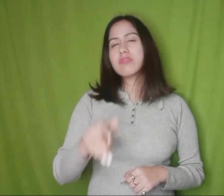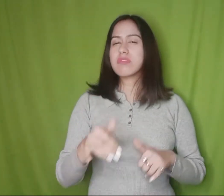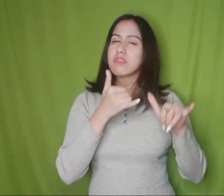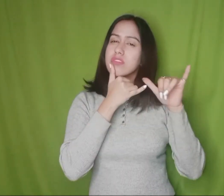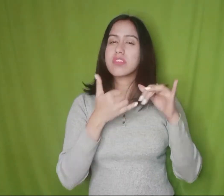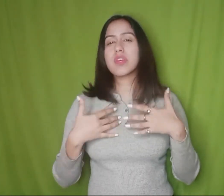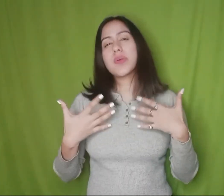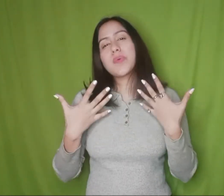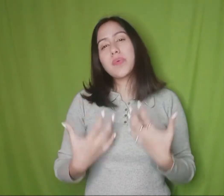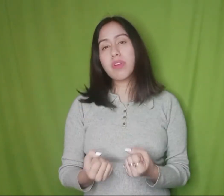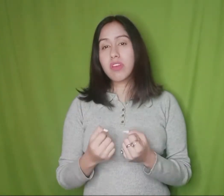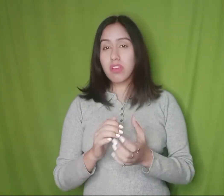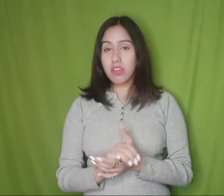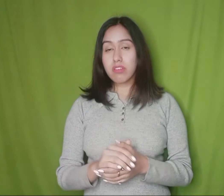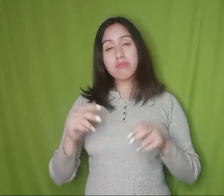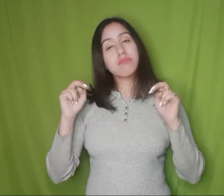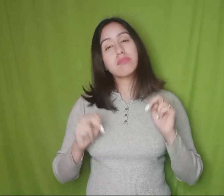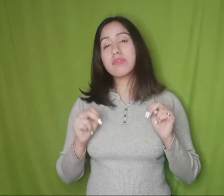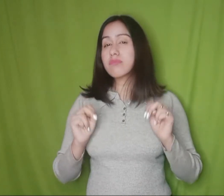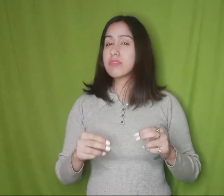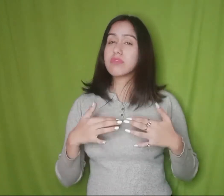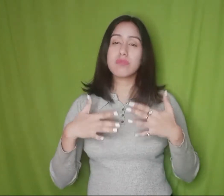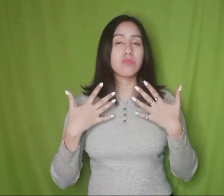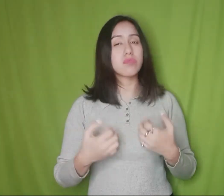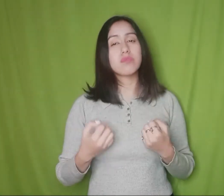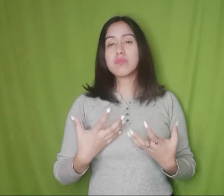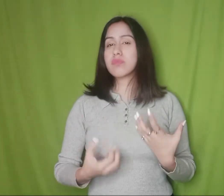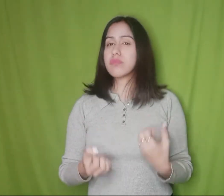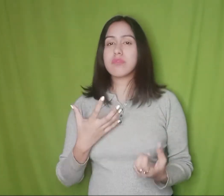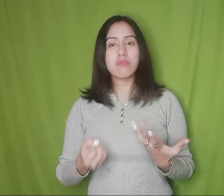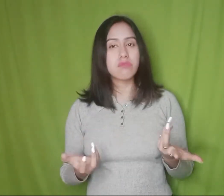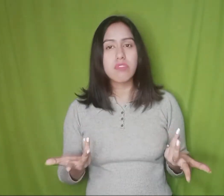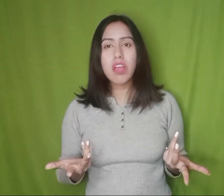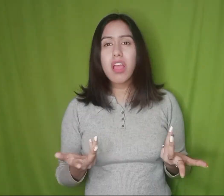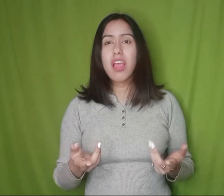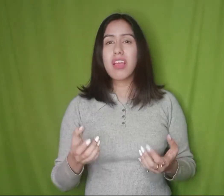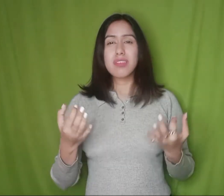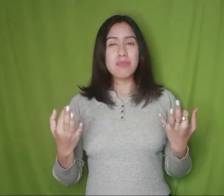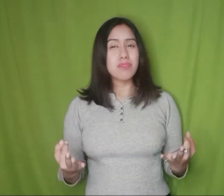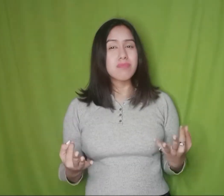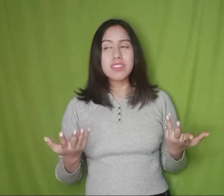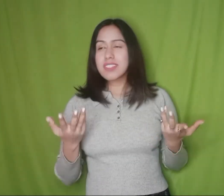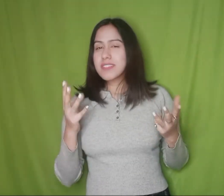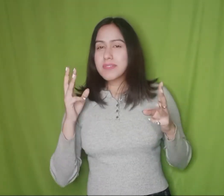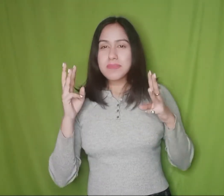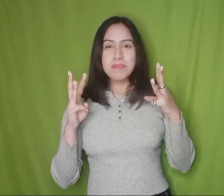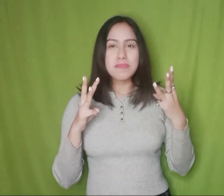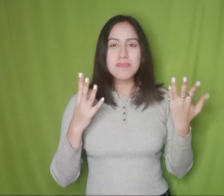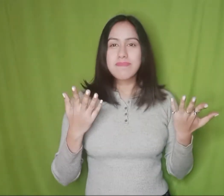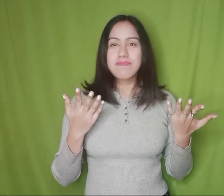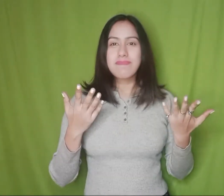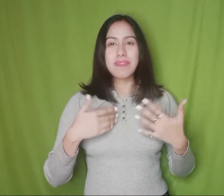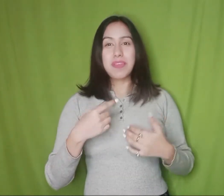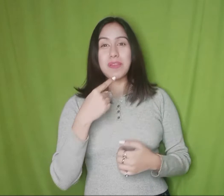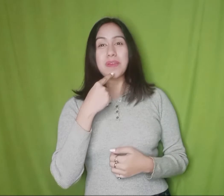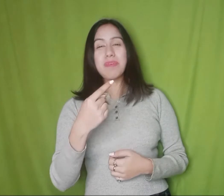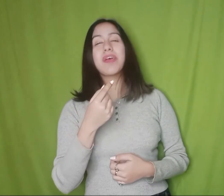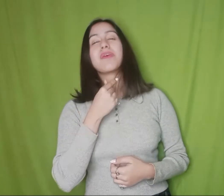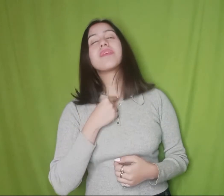ये भगवान अब मेरे हैं। महाराज से कहिए ना ये कन्हैया मुझे दे दें। मीरा भी जिद पर अड़ी थी। साधु बाबा अजीब